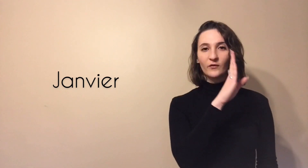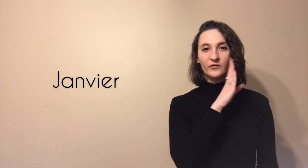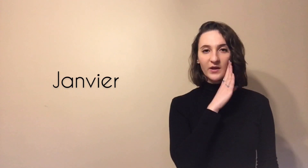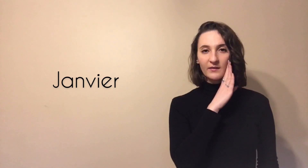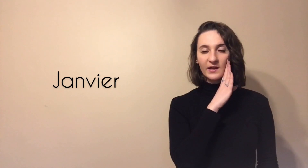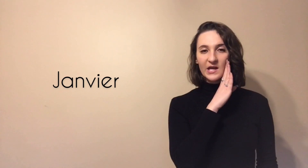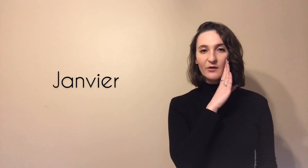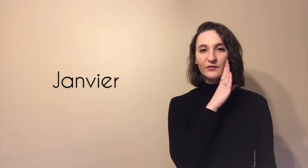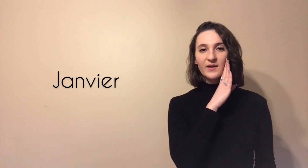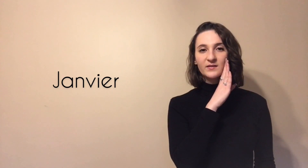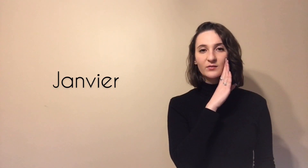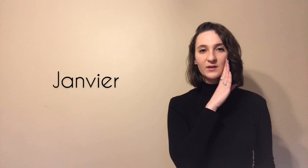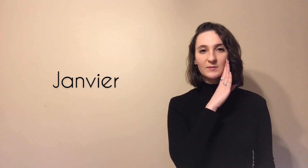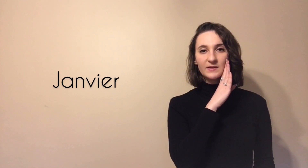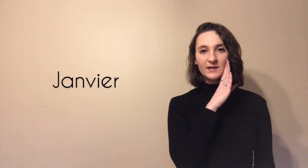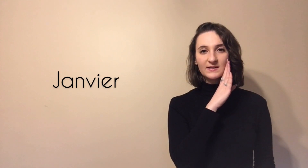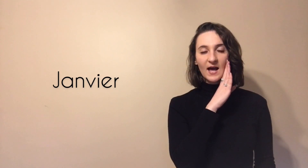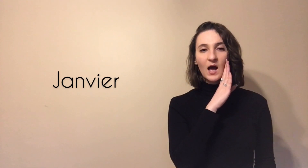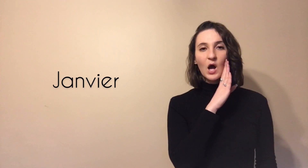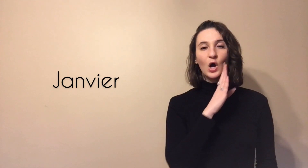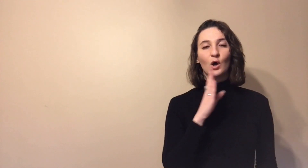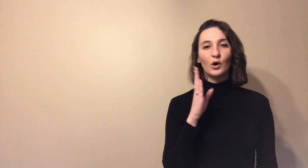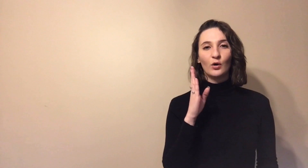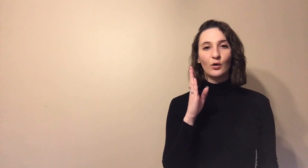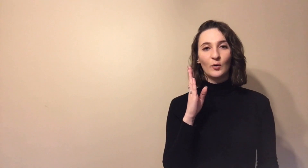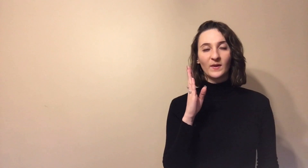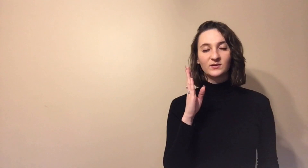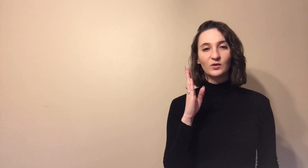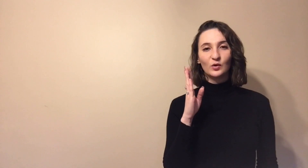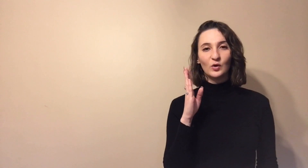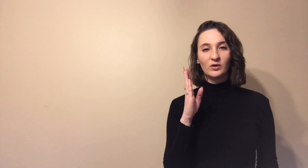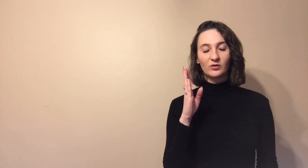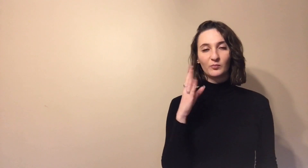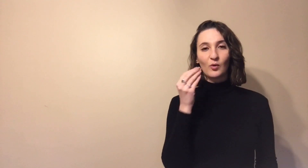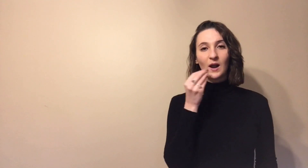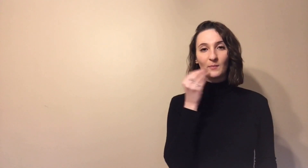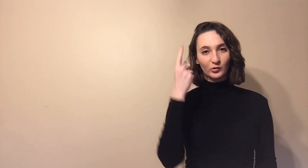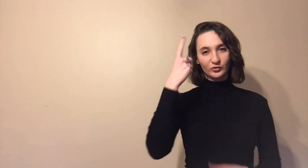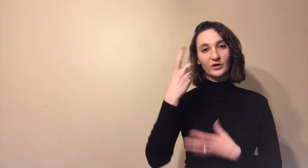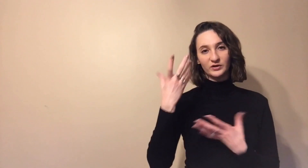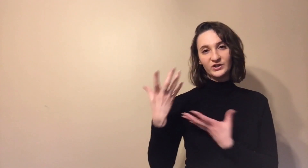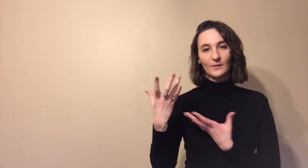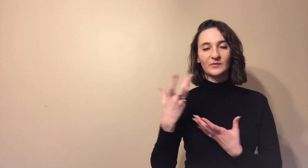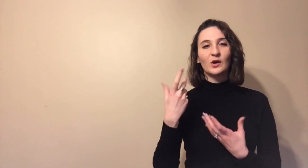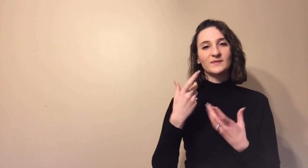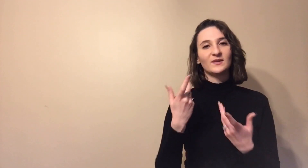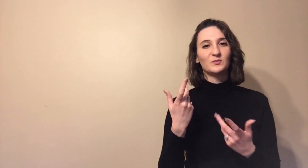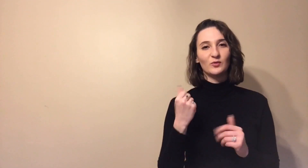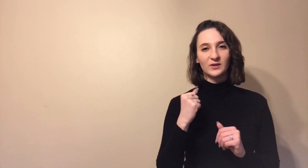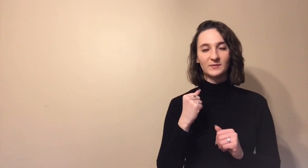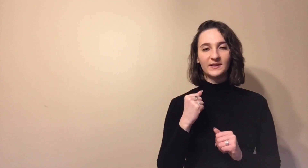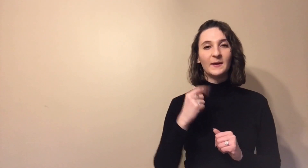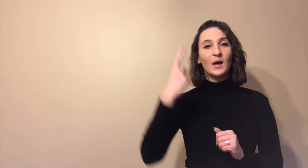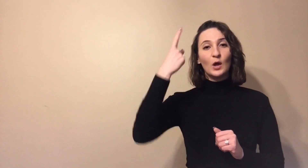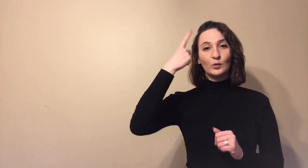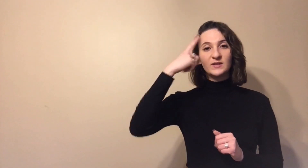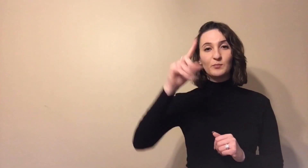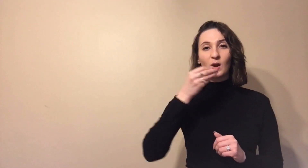Janvier. Et en fait, on expliquait ça parce que donc je vais signer en même temps, comme ça je peux expliquer. Donc c'est pour la